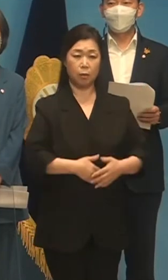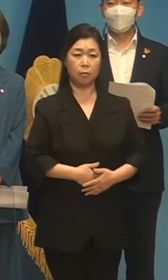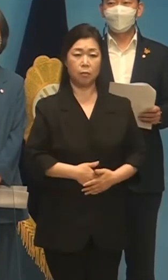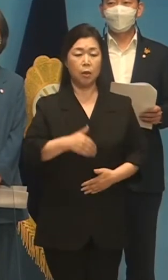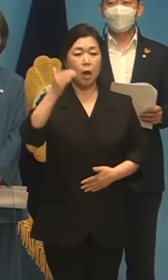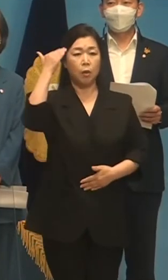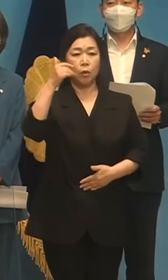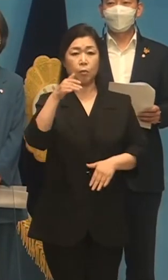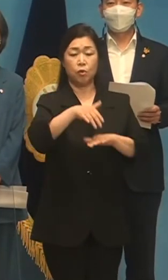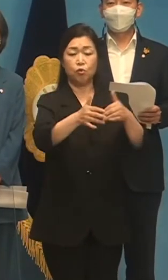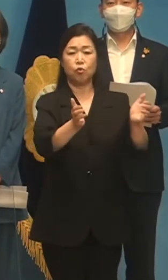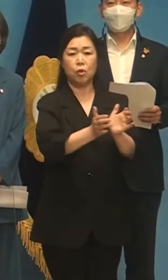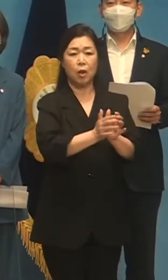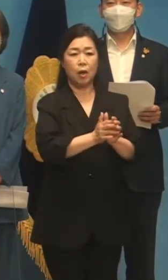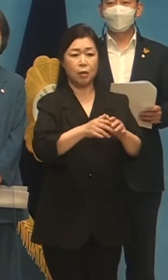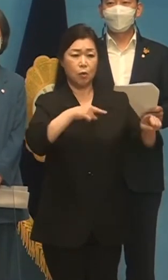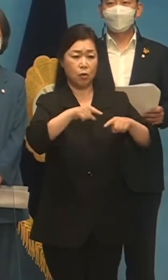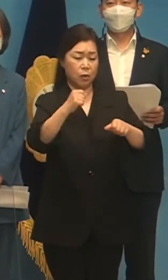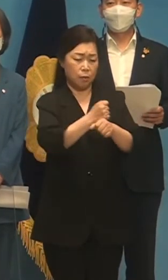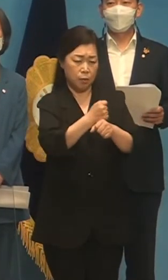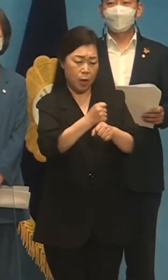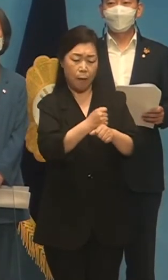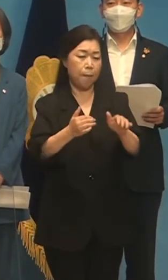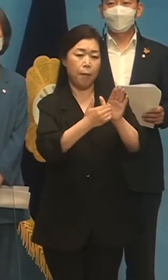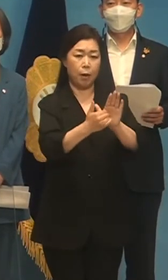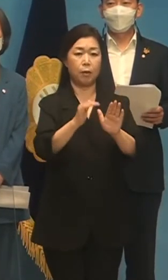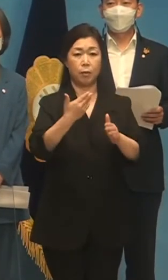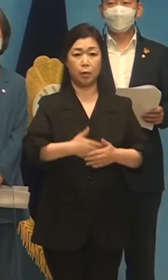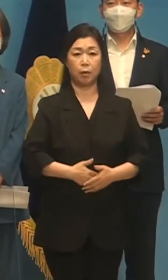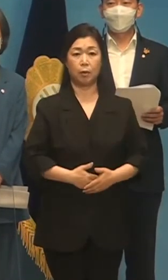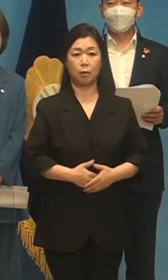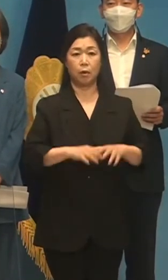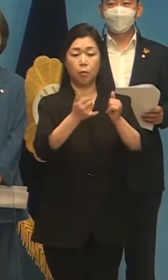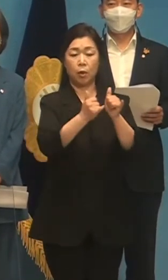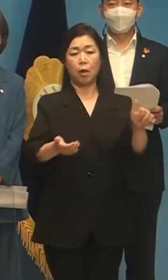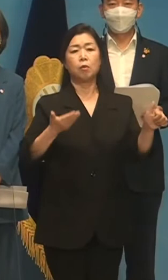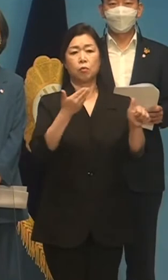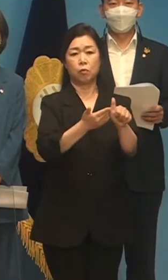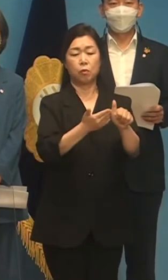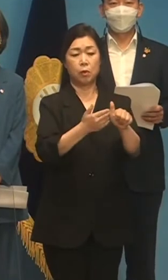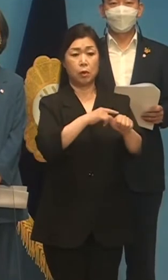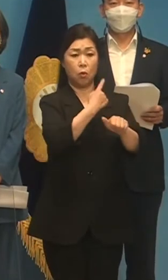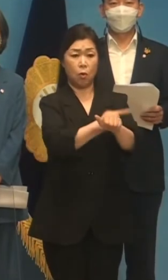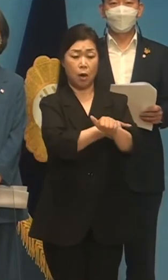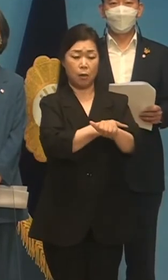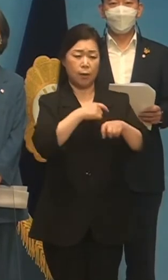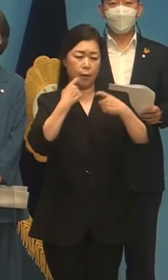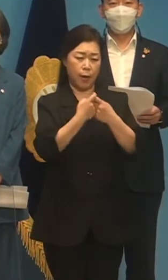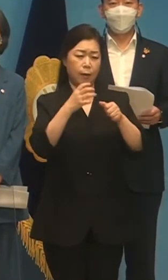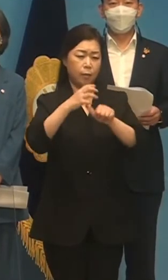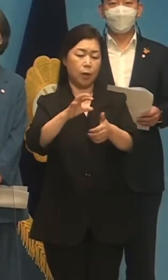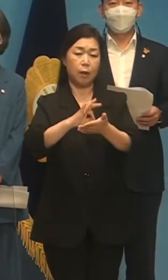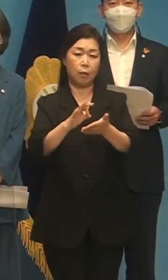민주주의가 정치 공작과 쿠데타로 퇴행하는 것은 막아야 합니다. 국민에게 부여받은 권한을 사유화하고